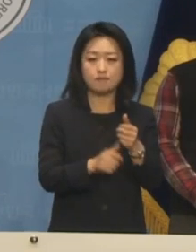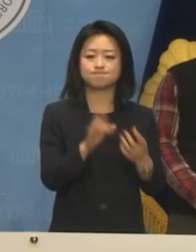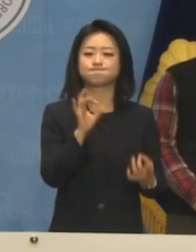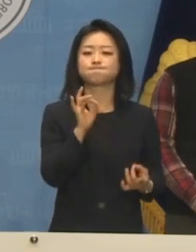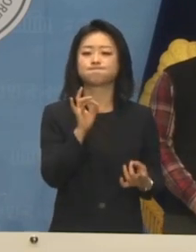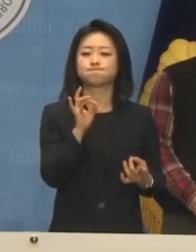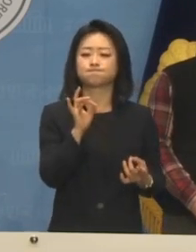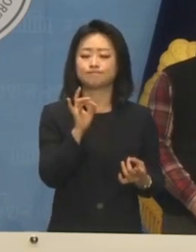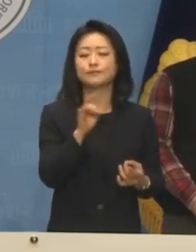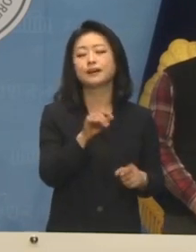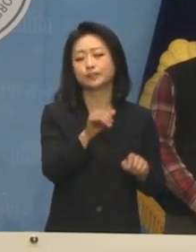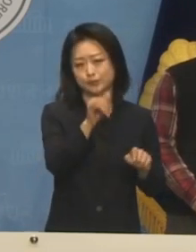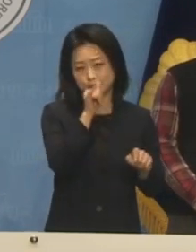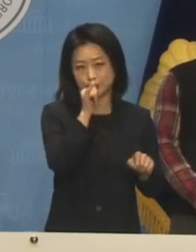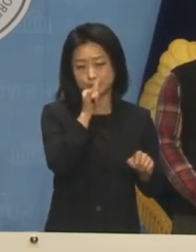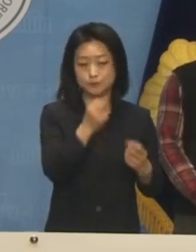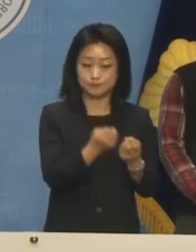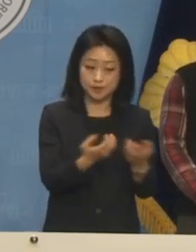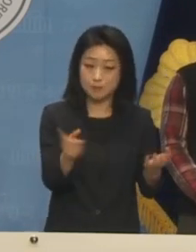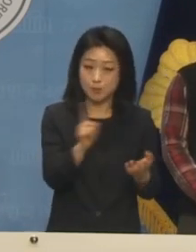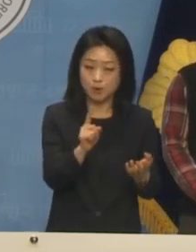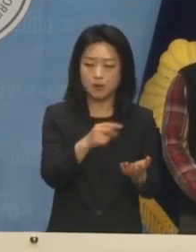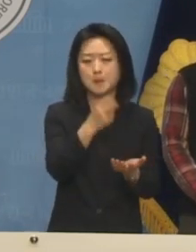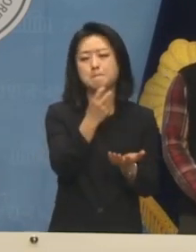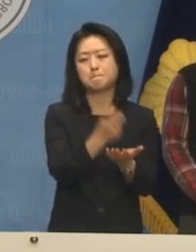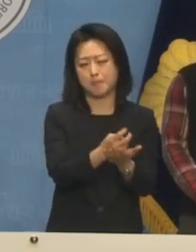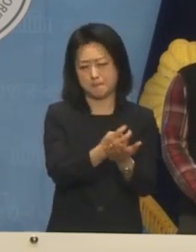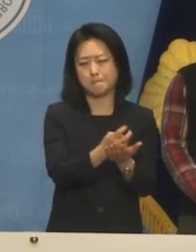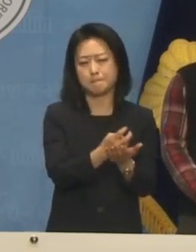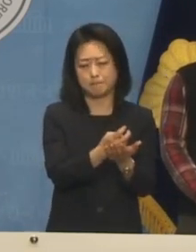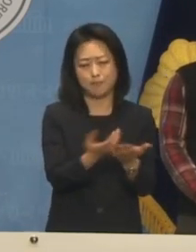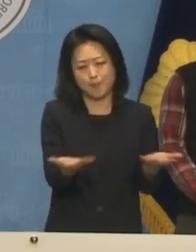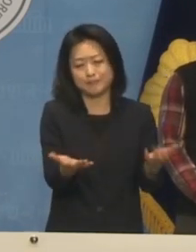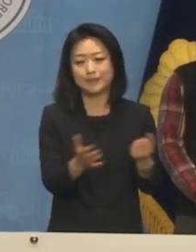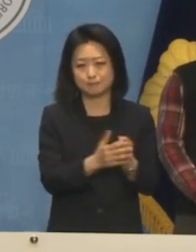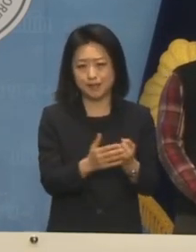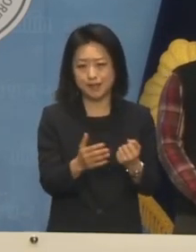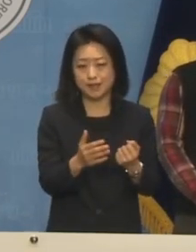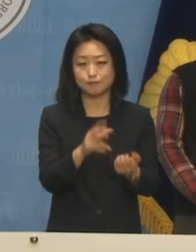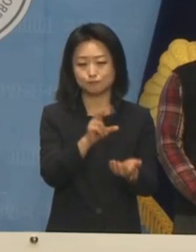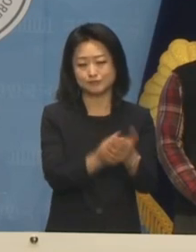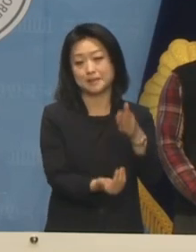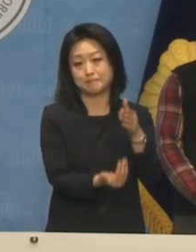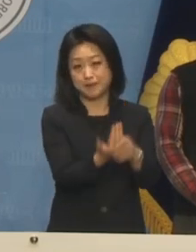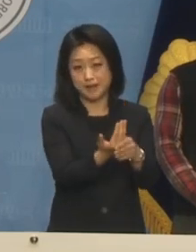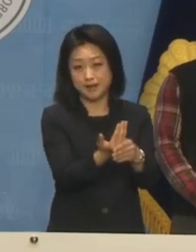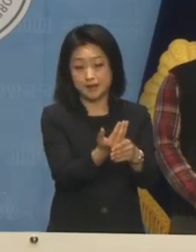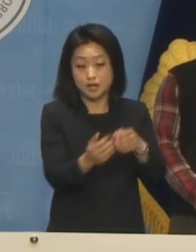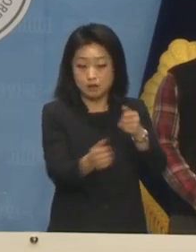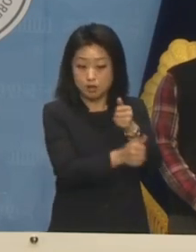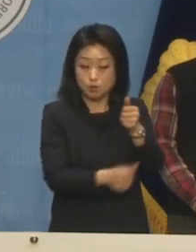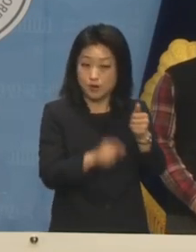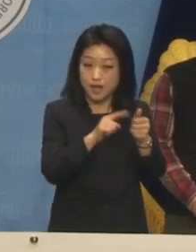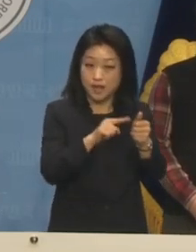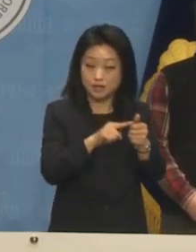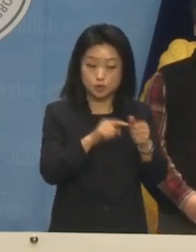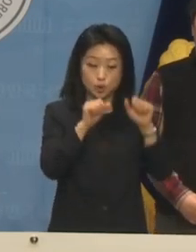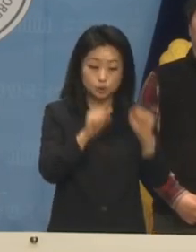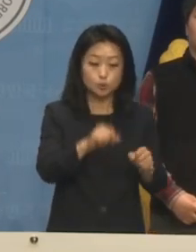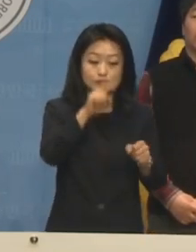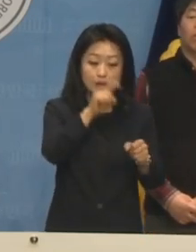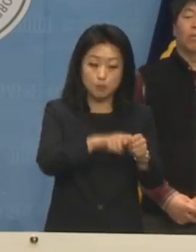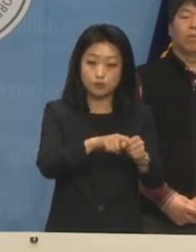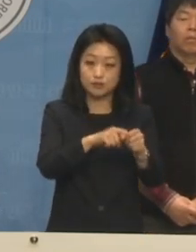것이 되는데 이는 노동위원회의 존립 목적에 반합니다. 노동위원회가 본래 존재 목적에